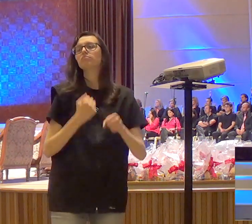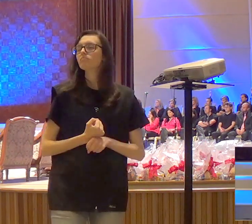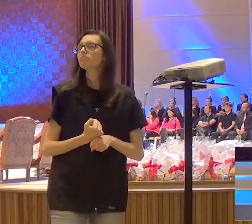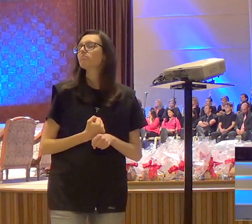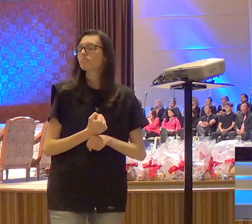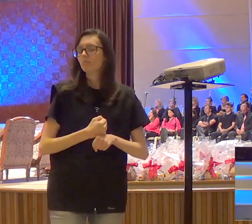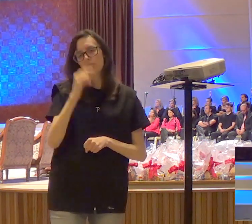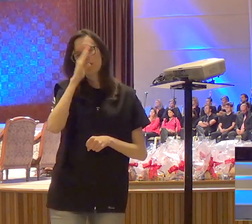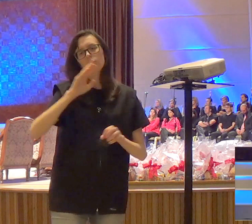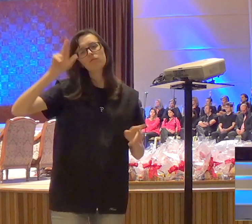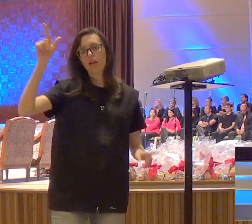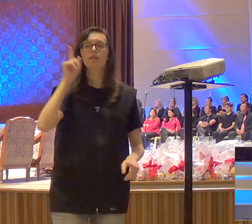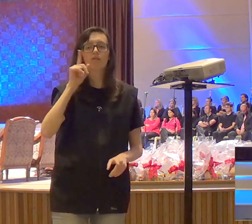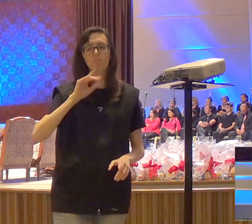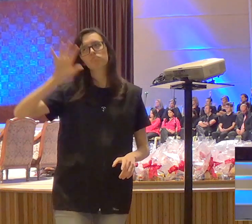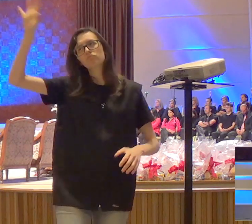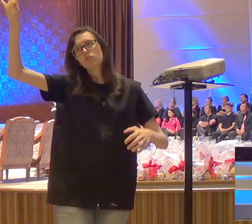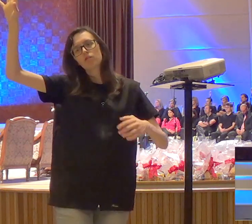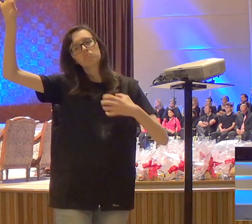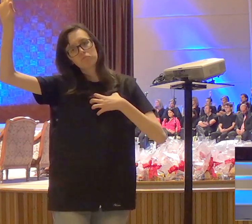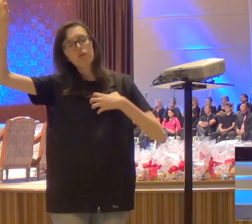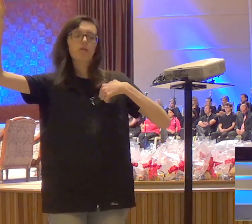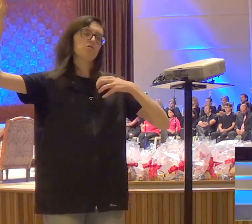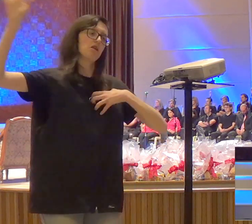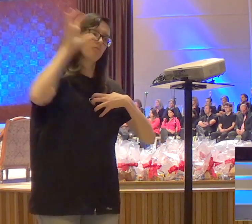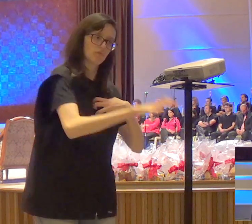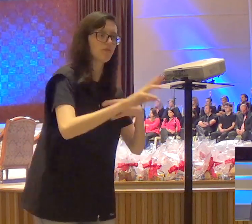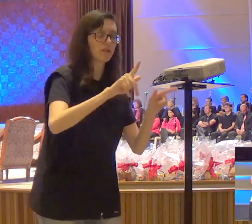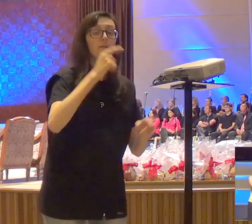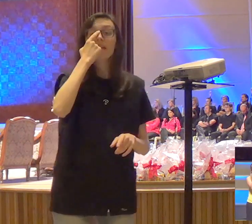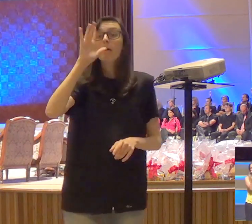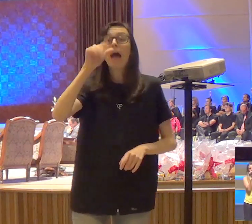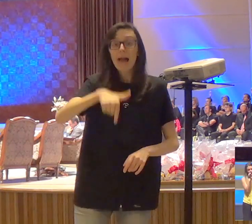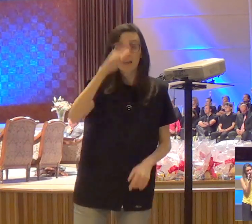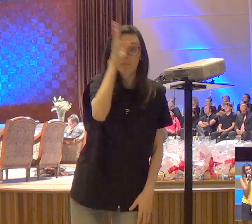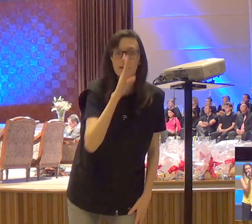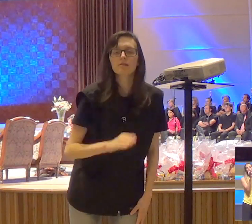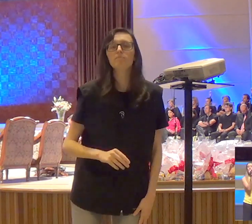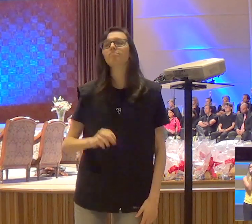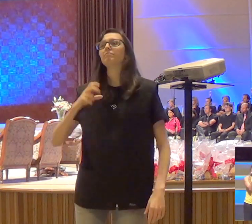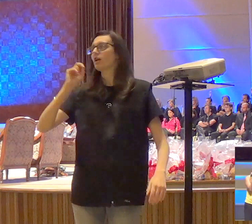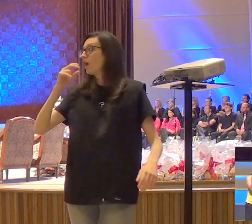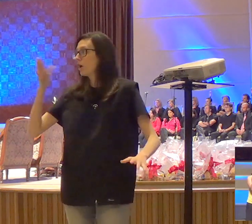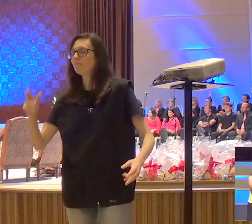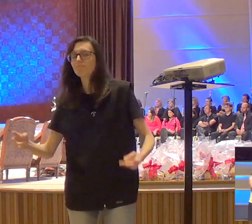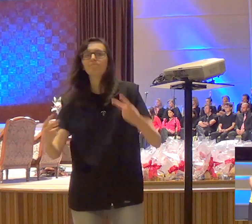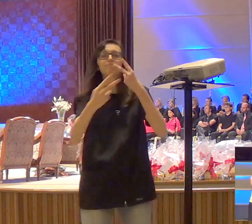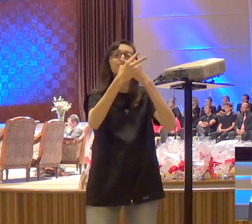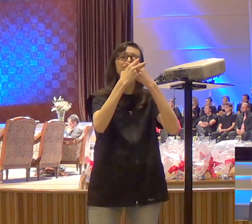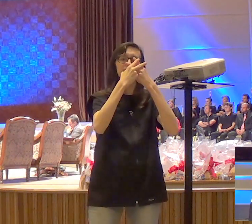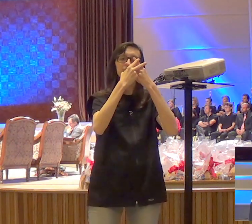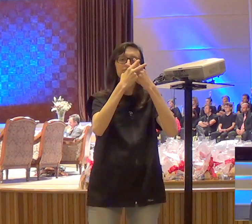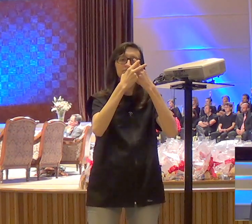inside the prison system comes out as our neighbors. E todo mundo aqui no Brasil então que vai para a prisão, sai da prisão e se